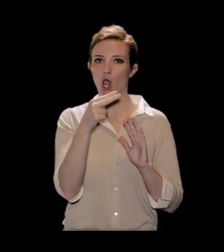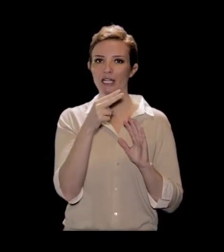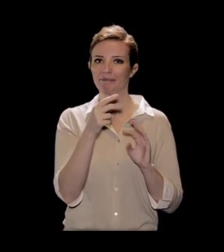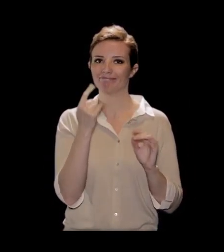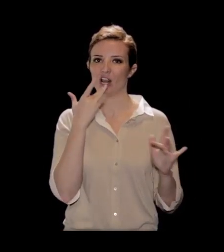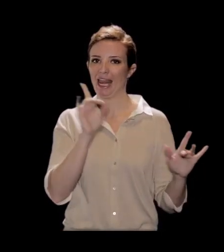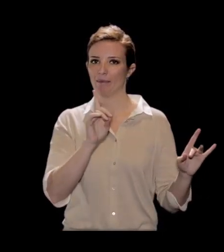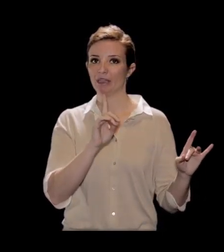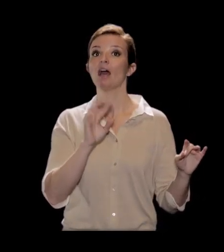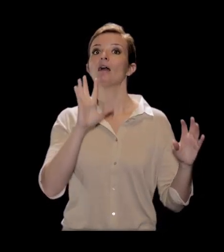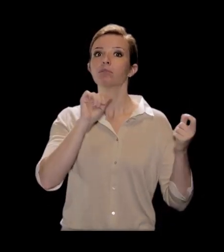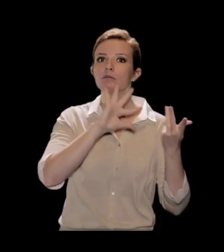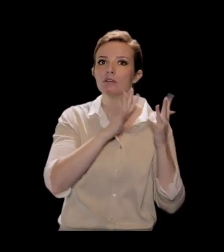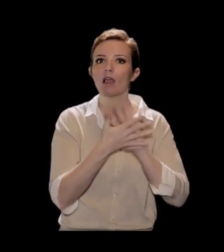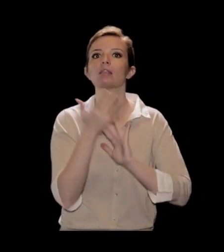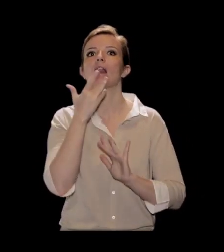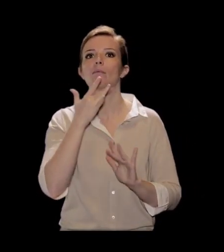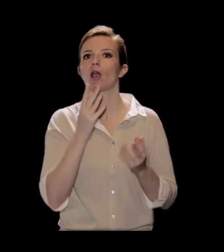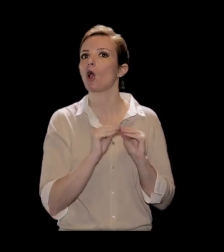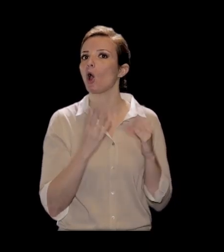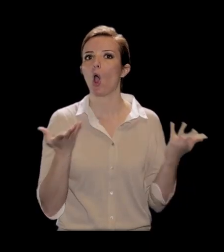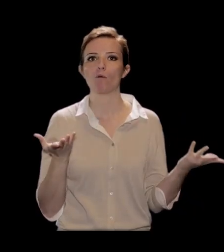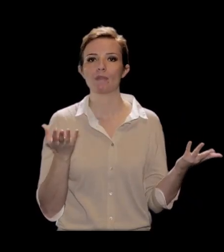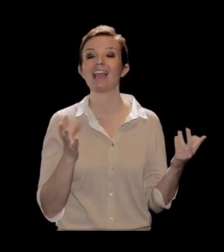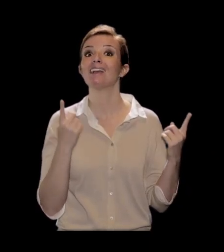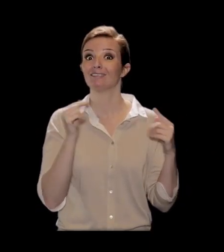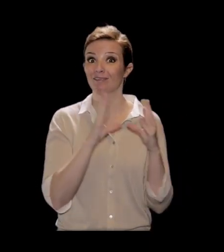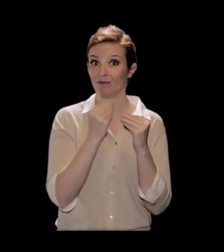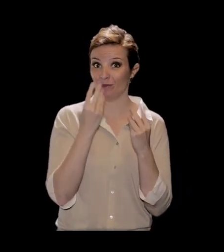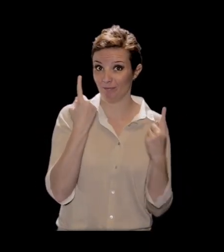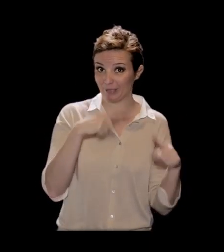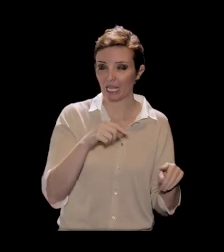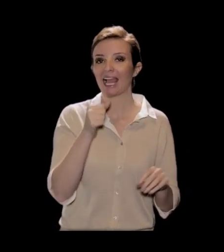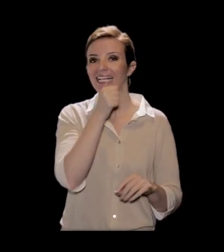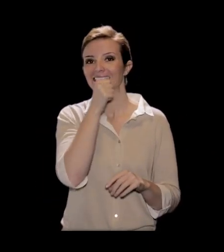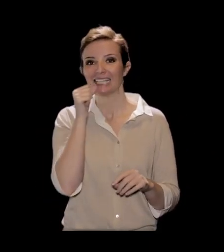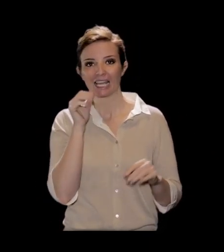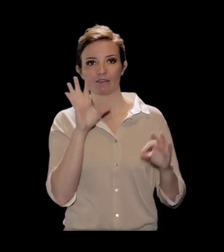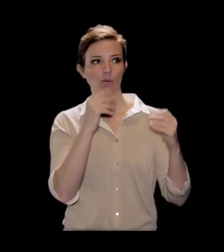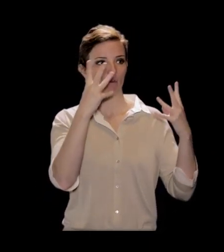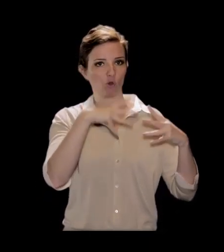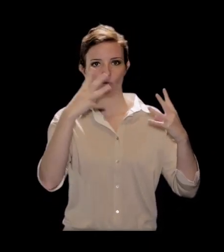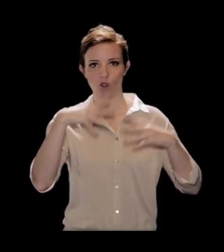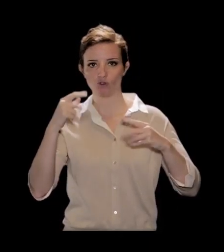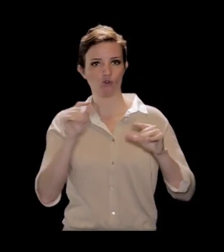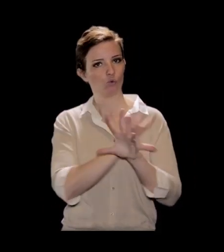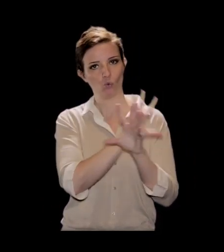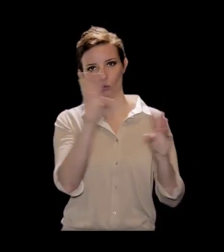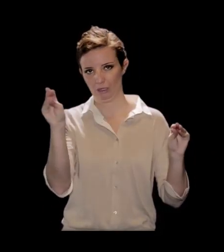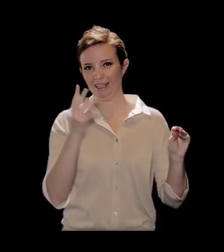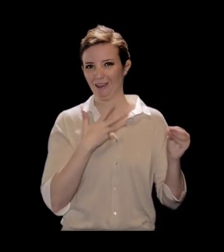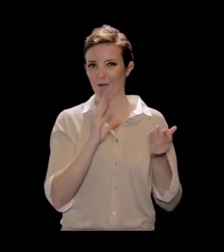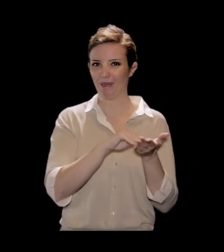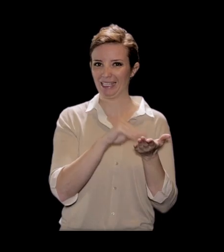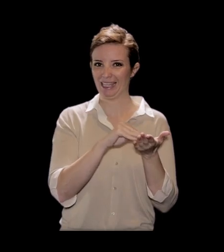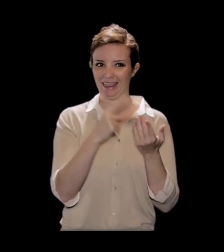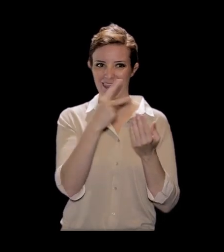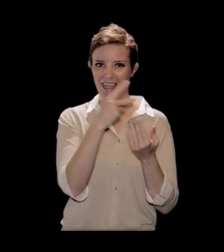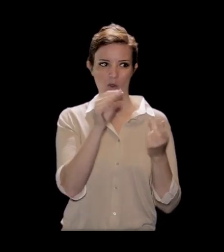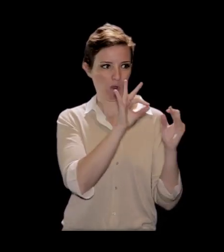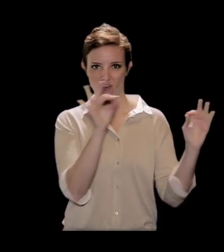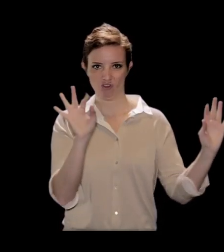sono. Per fare questo bisogna evidentemente cercare di esprimere tutte quante le funzioni goniometriche eventualmente presenti nell